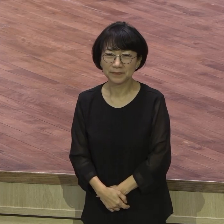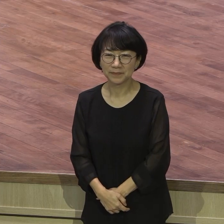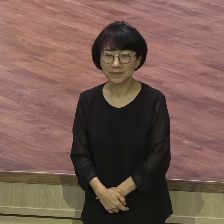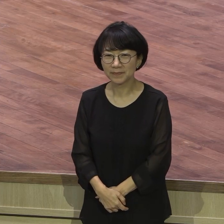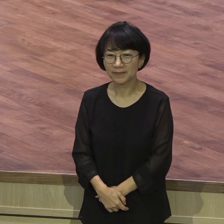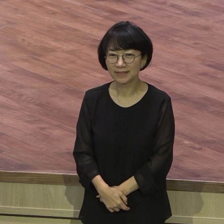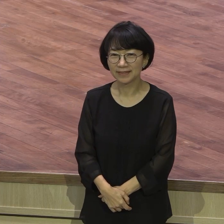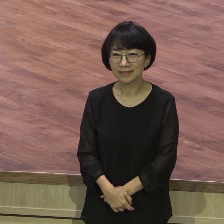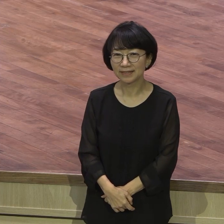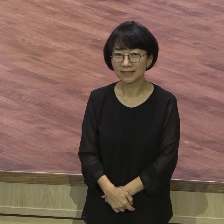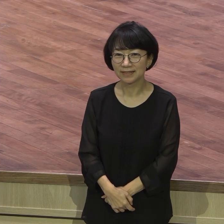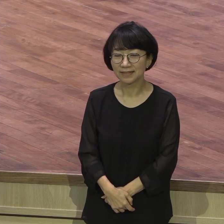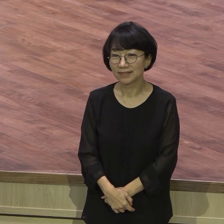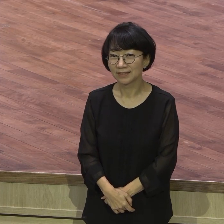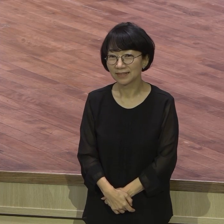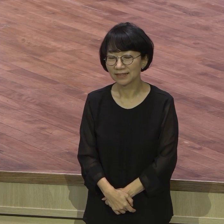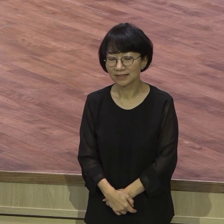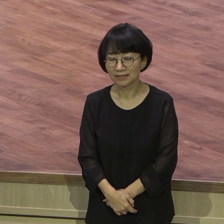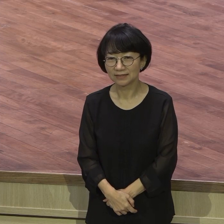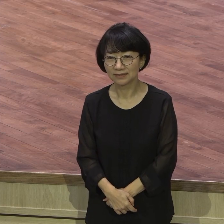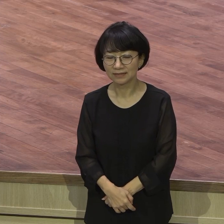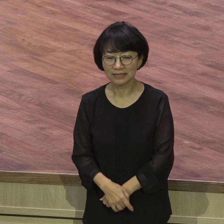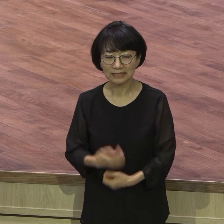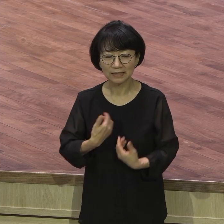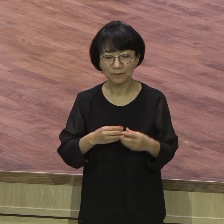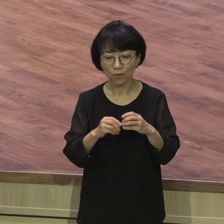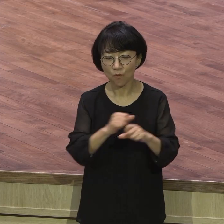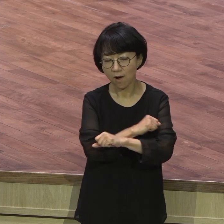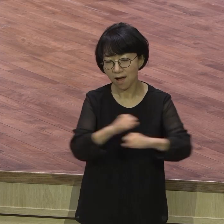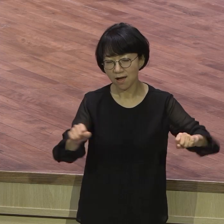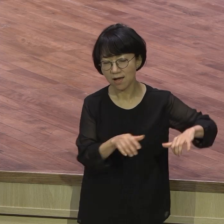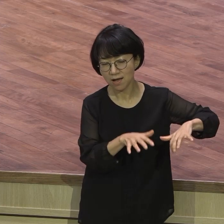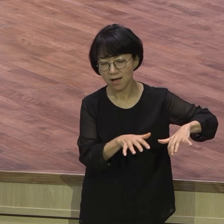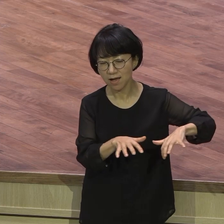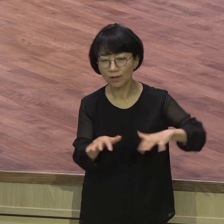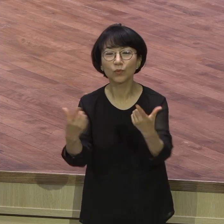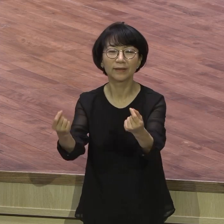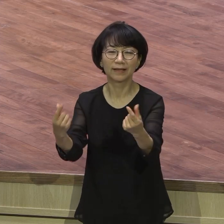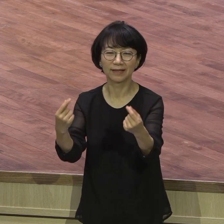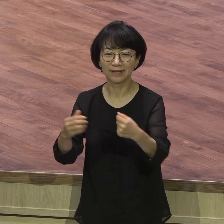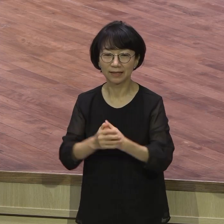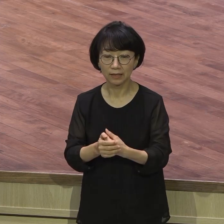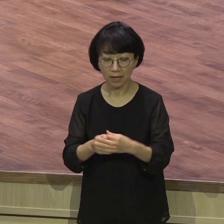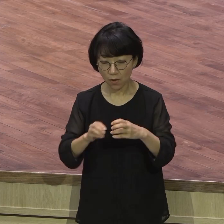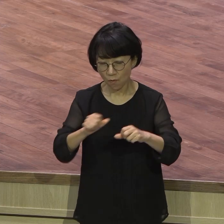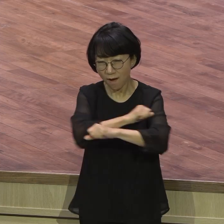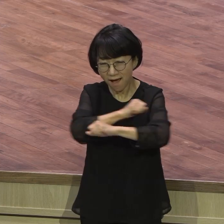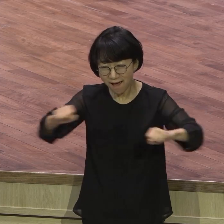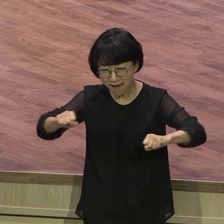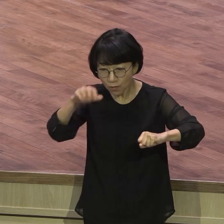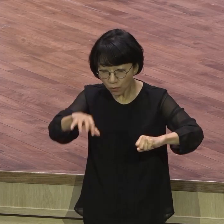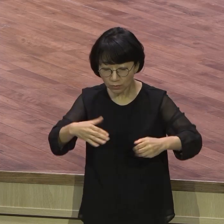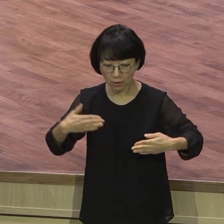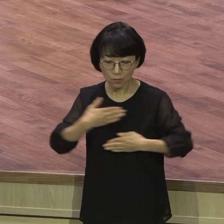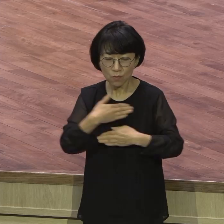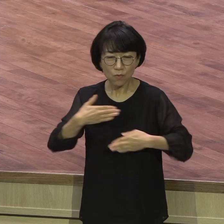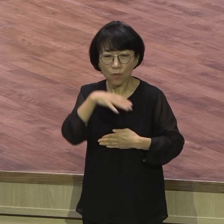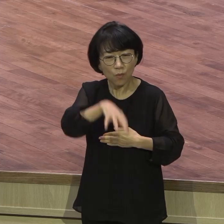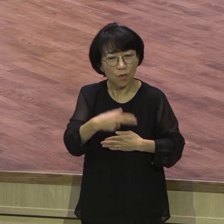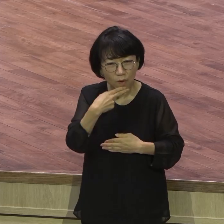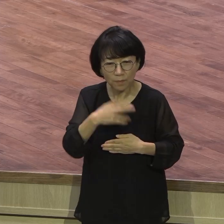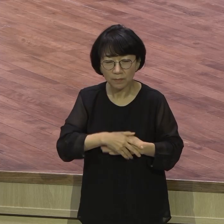관한 땅 돌고 있는데 지금 못 들어가고 광야생활을 안 광야생활이 뭐예요 모욕을 할 때가 있습니까 먹을 것이 제대로 있으면 광야생활이